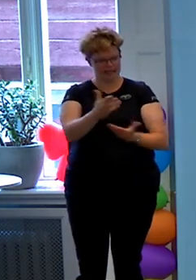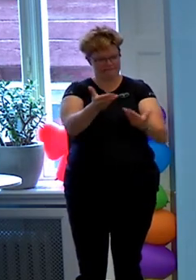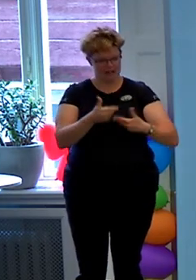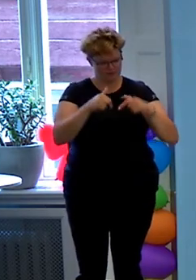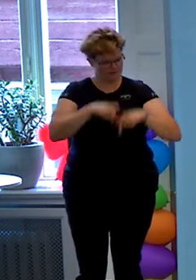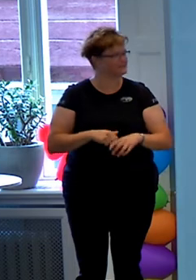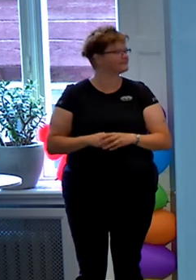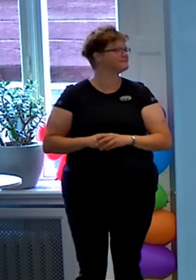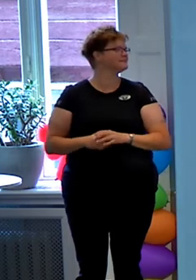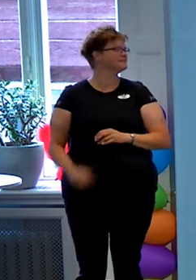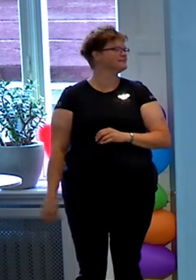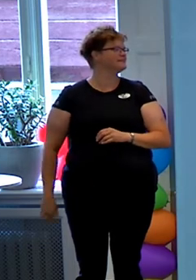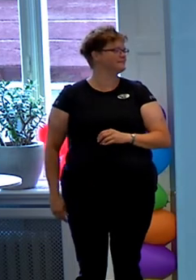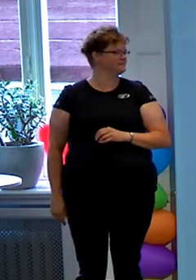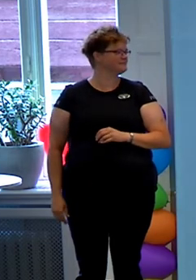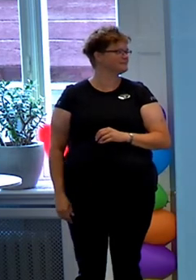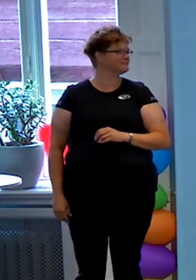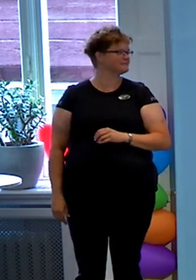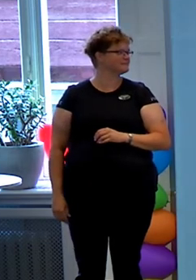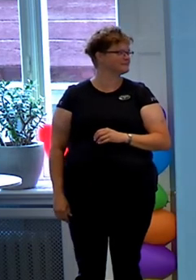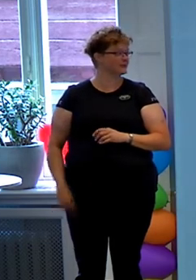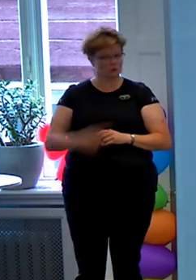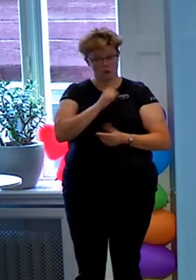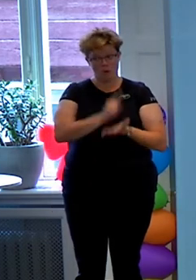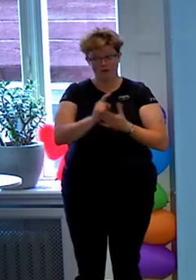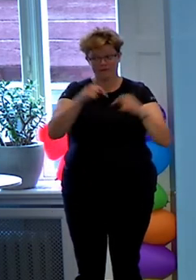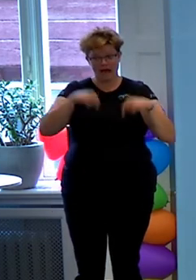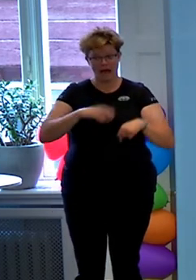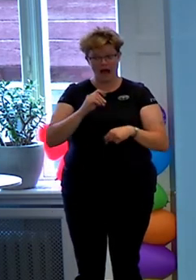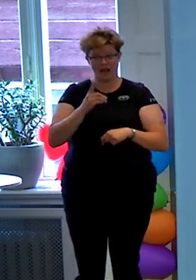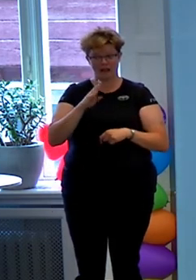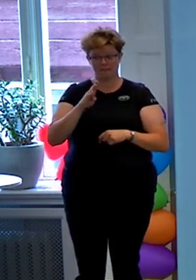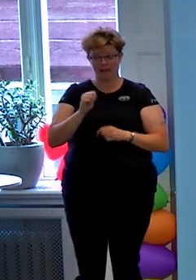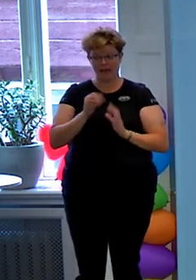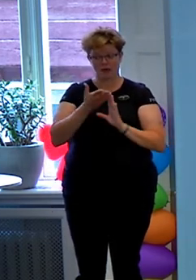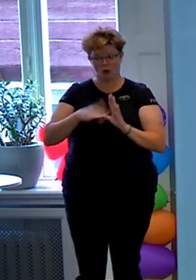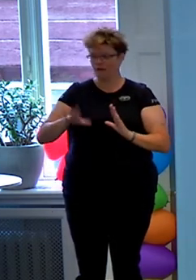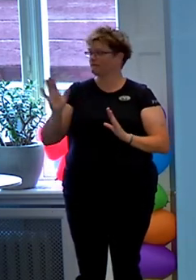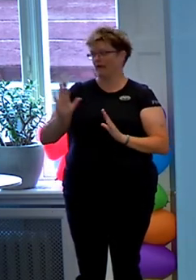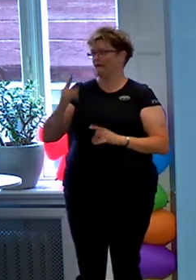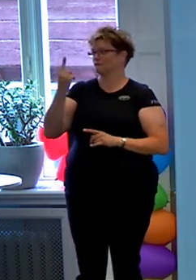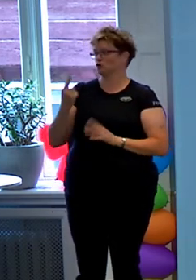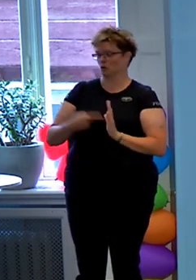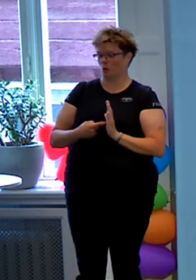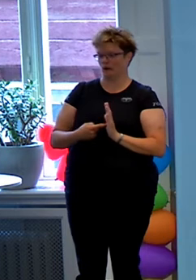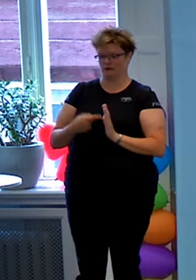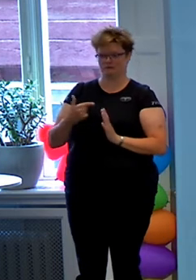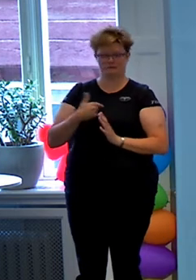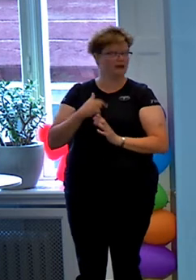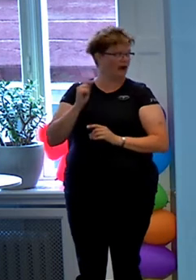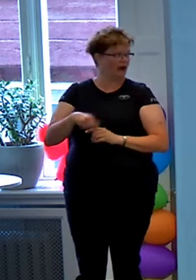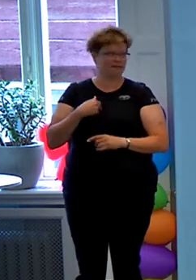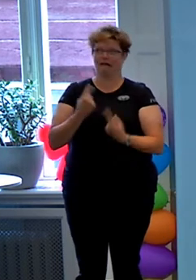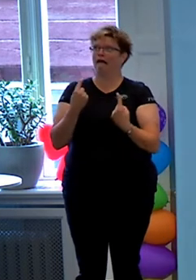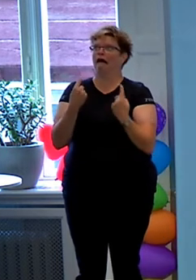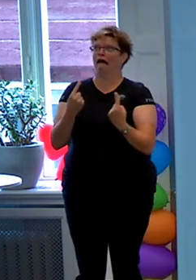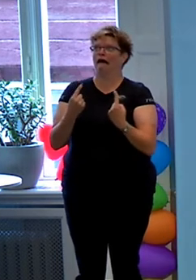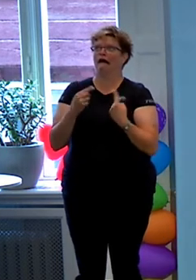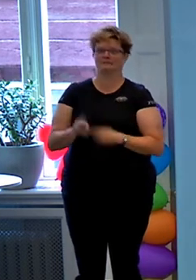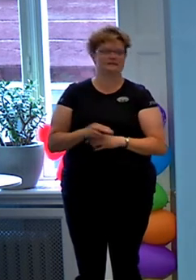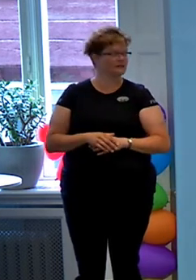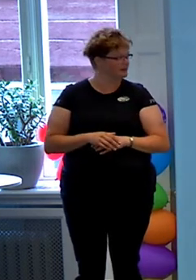Hej. Hej. Är du ofta i Almedalen? Nej, det är faktiskt första gången jag är helt fascinerad.